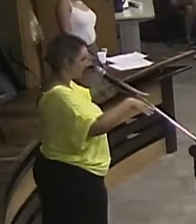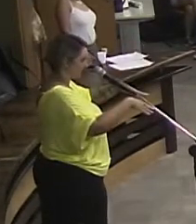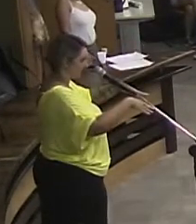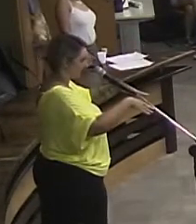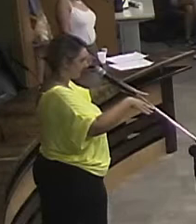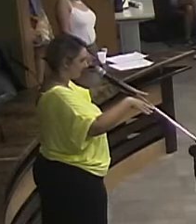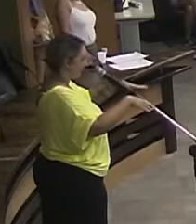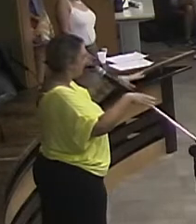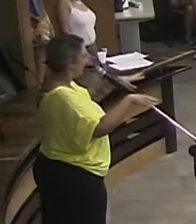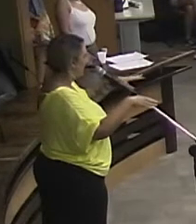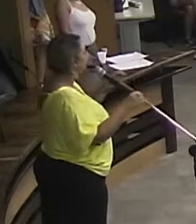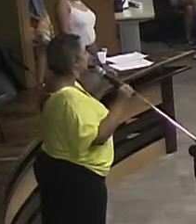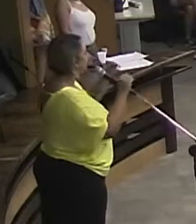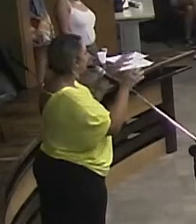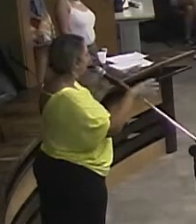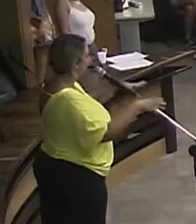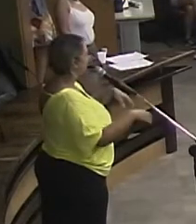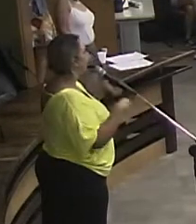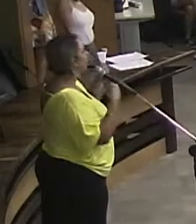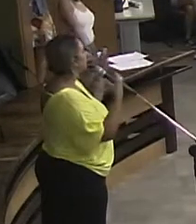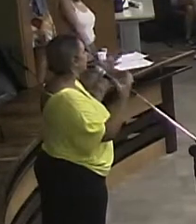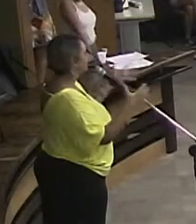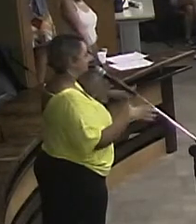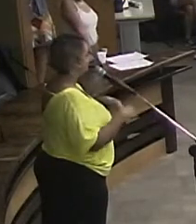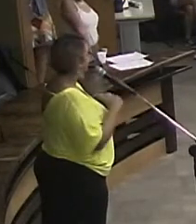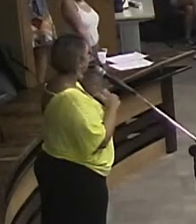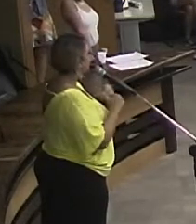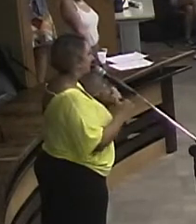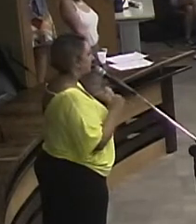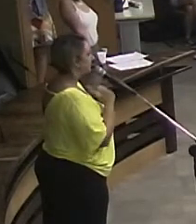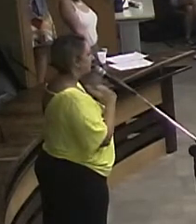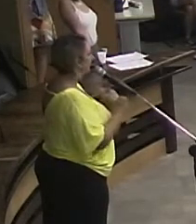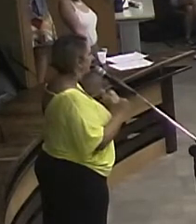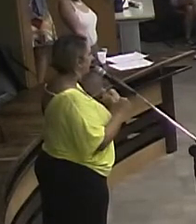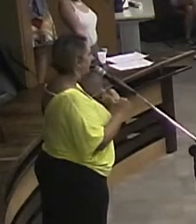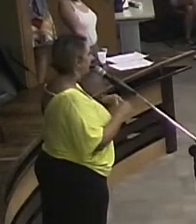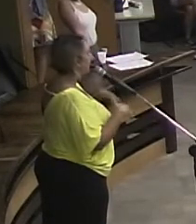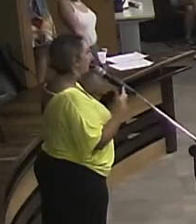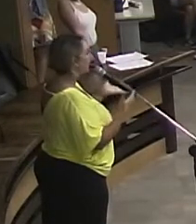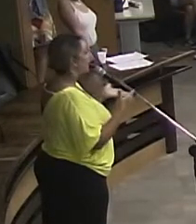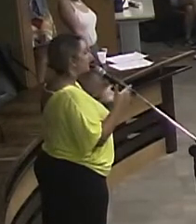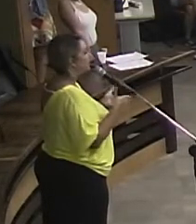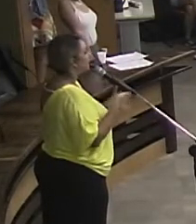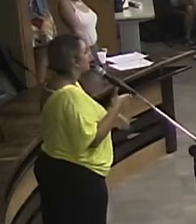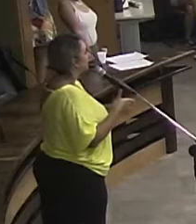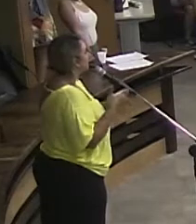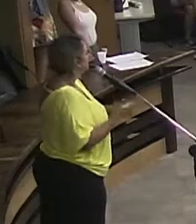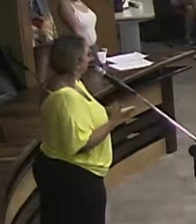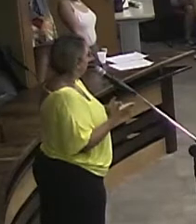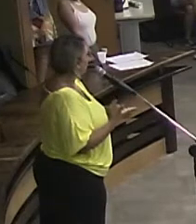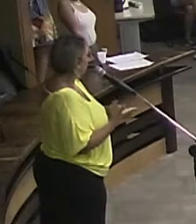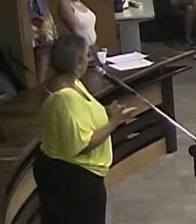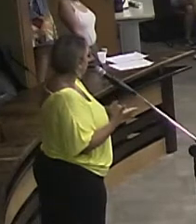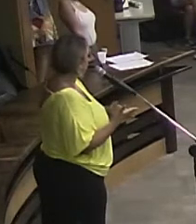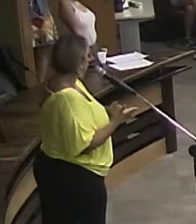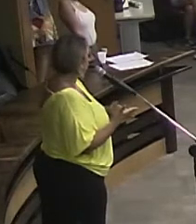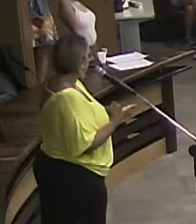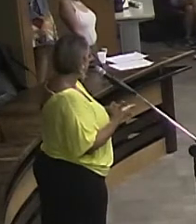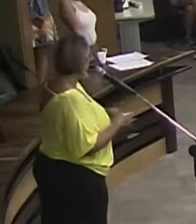Libras. Tá? Se for pertinente, super bem-vindo. Agora, a gente tem um tempo tão curto, né? Porque se o